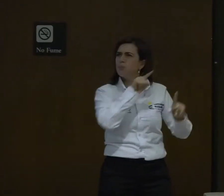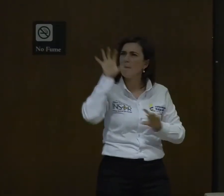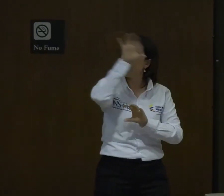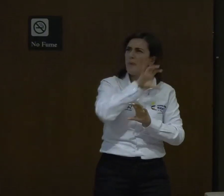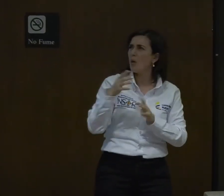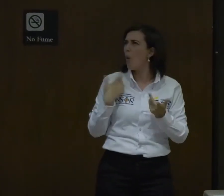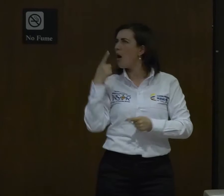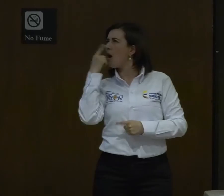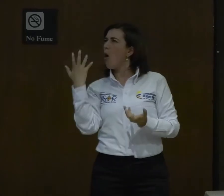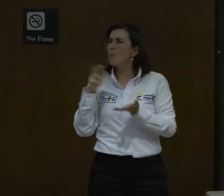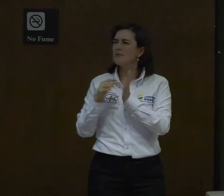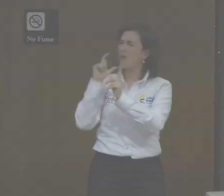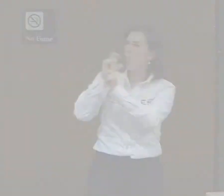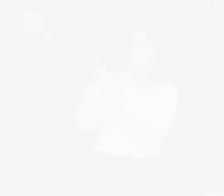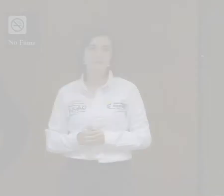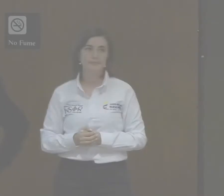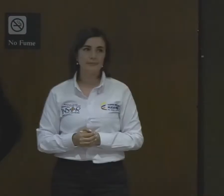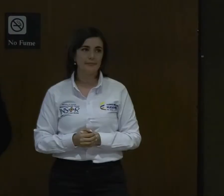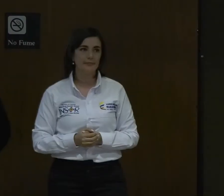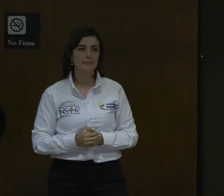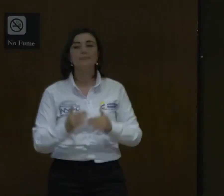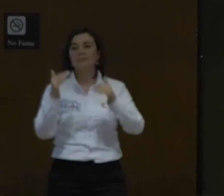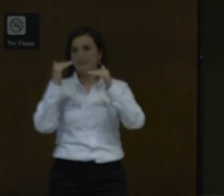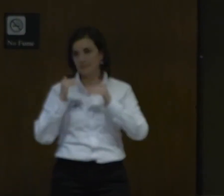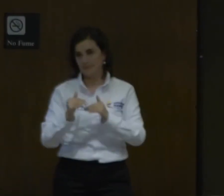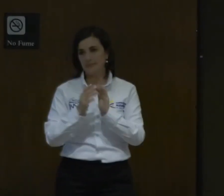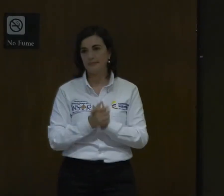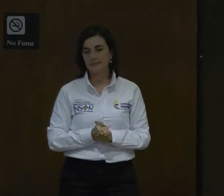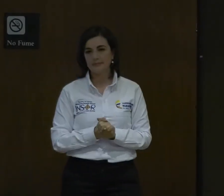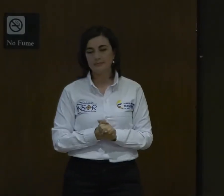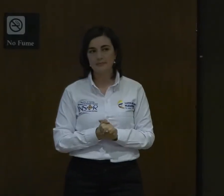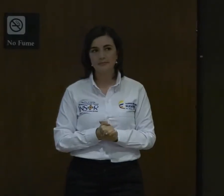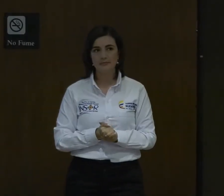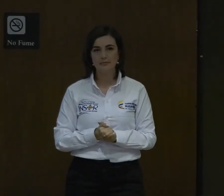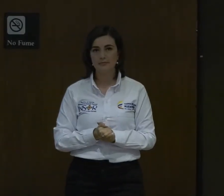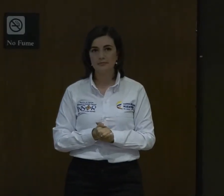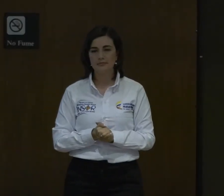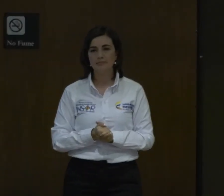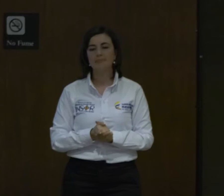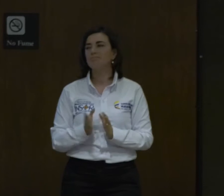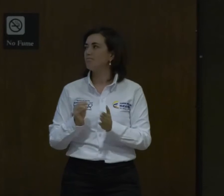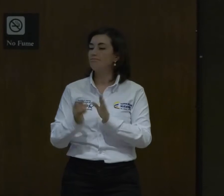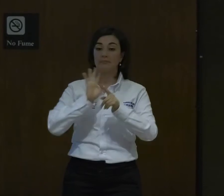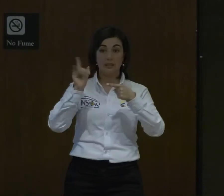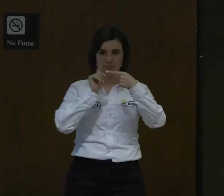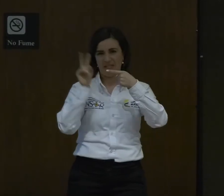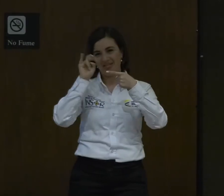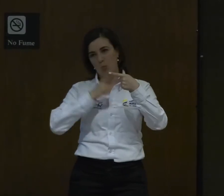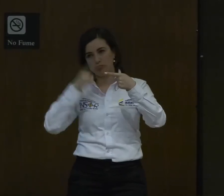a todo aquel que esté interesado en la cultura sorda. A continuación, voy a discutir, como he